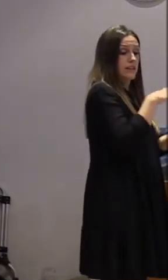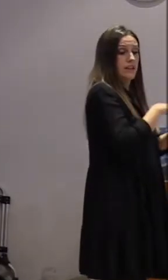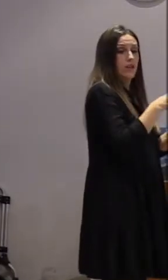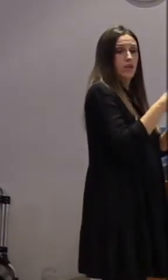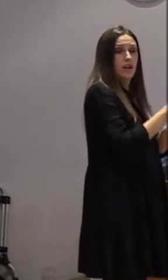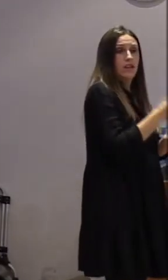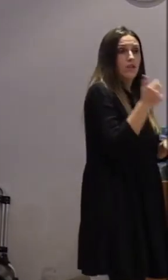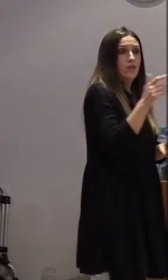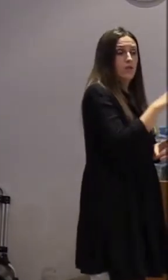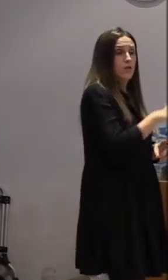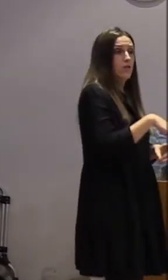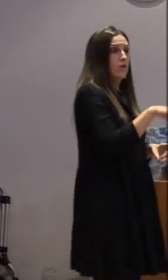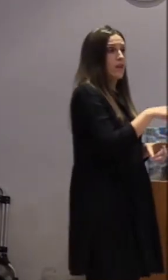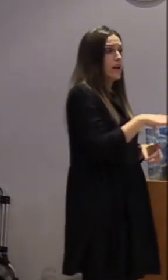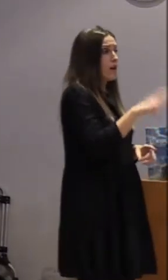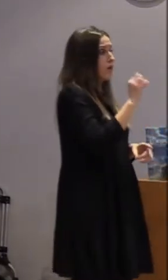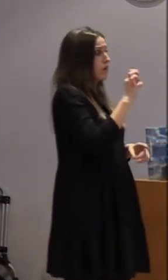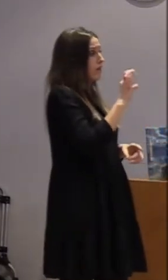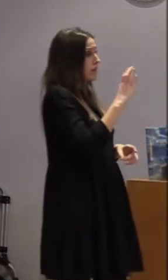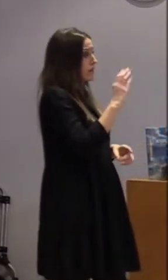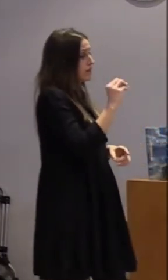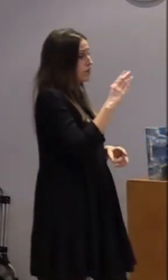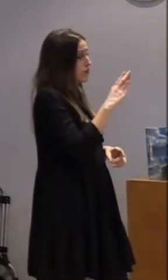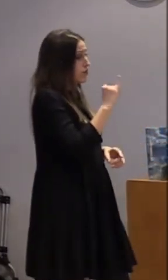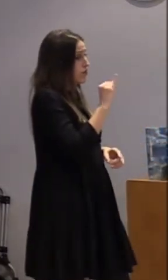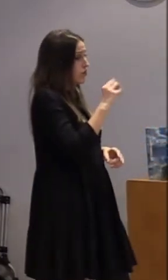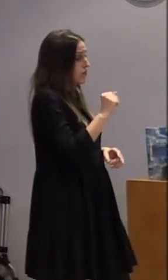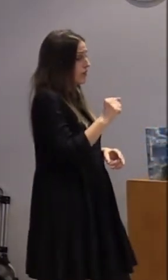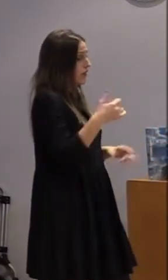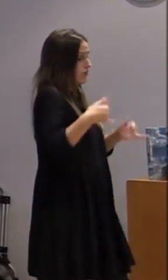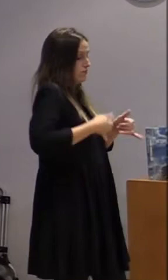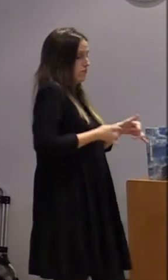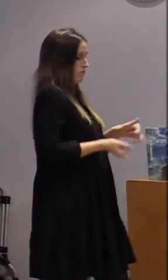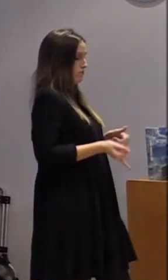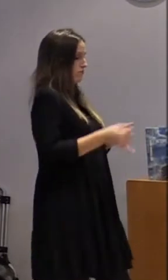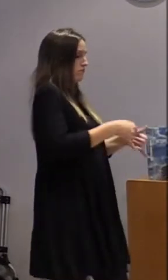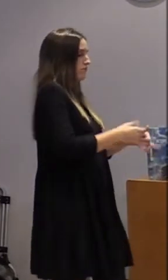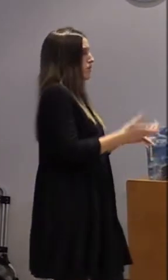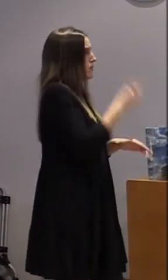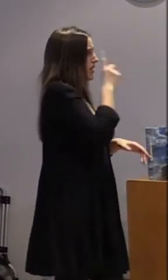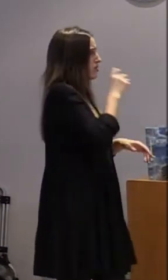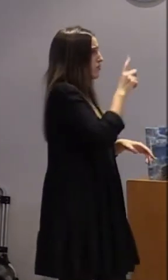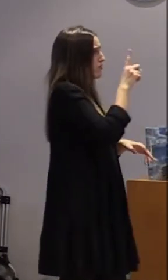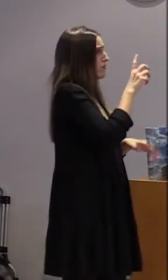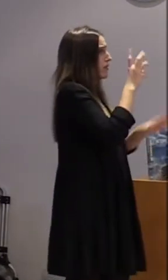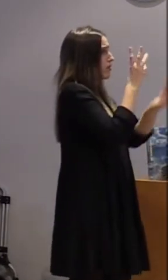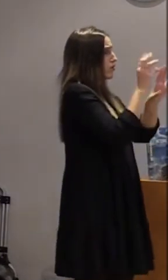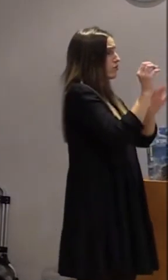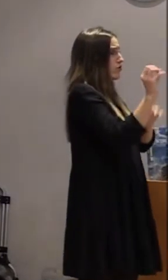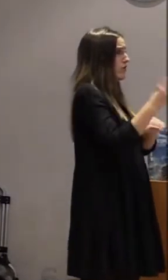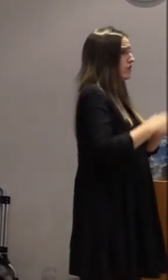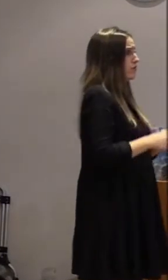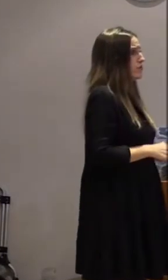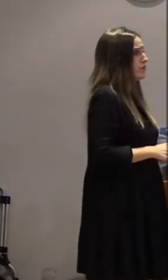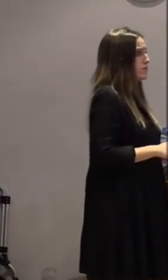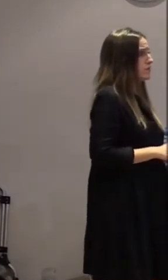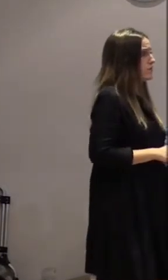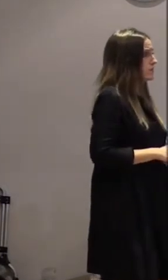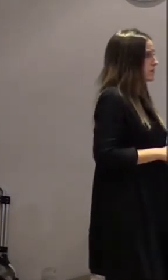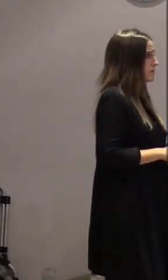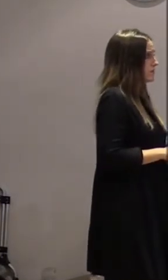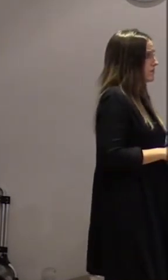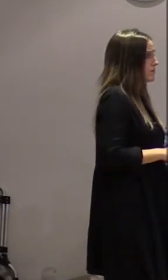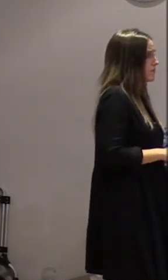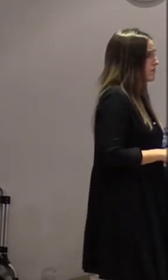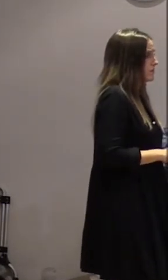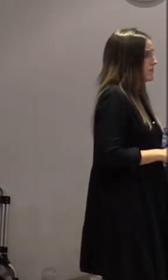de Escocia, un patinador, un reverendo patinador, pues ya metidos en el 1800 prácticamente. Bien, además